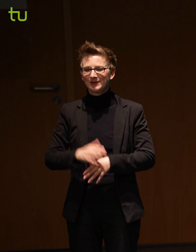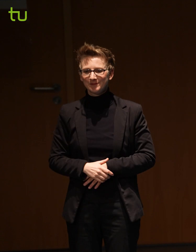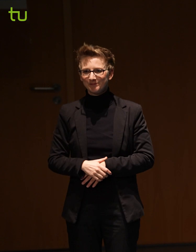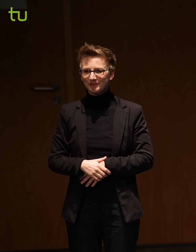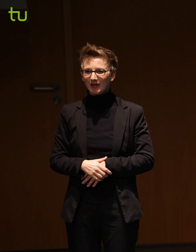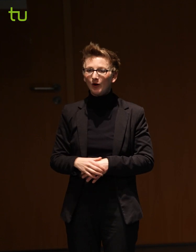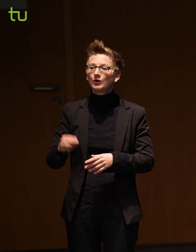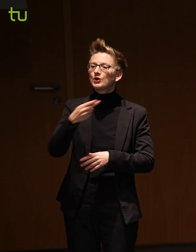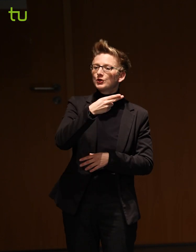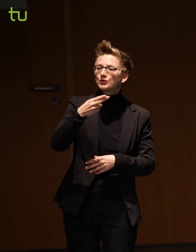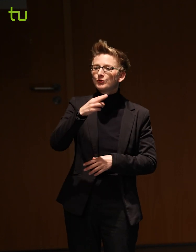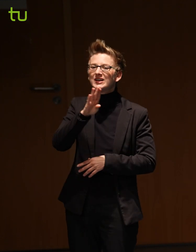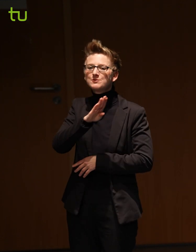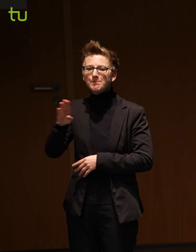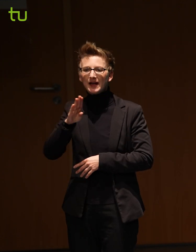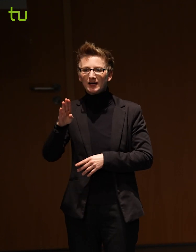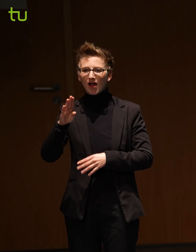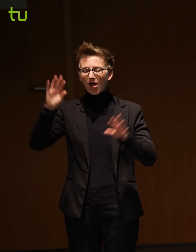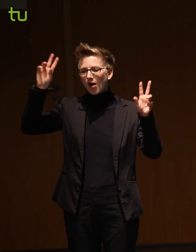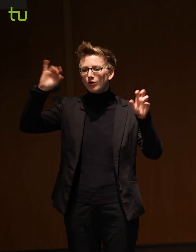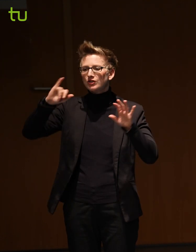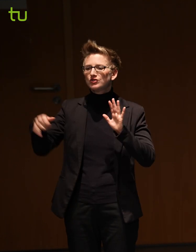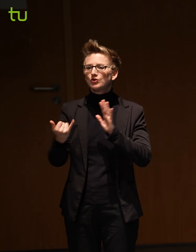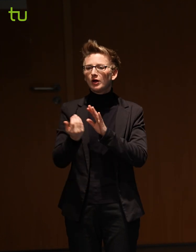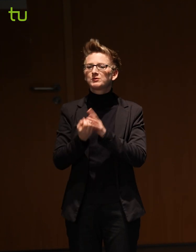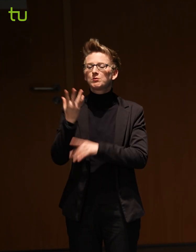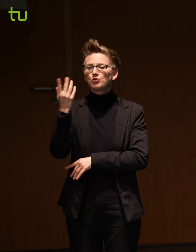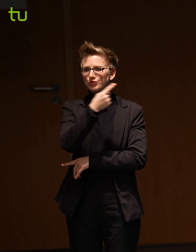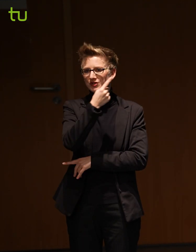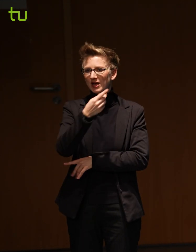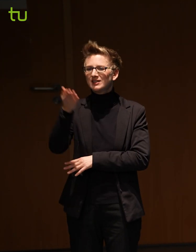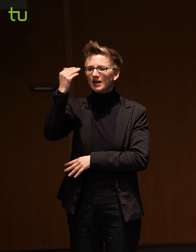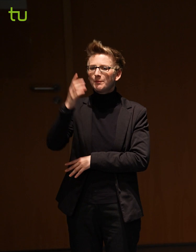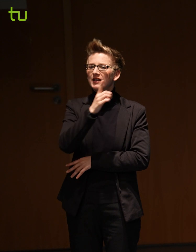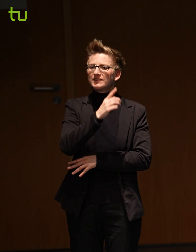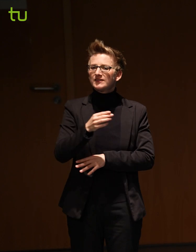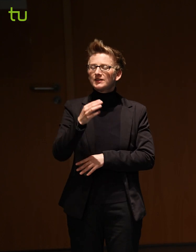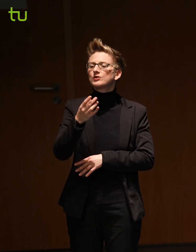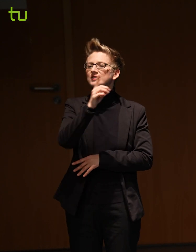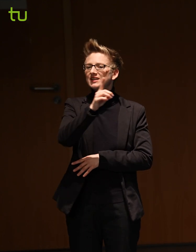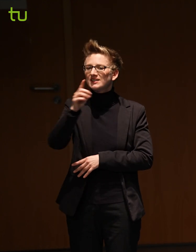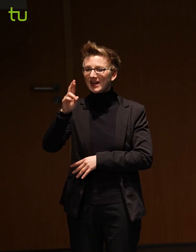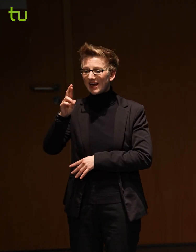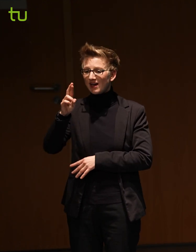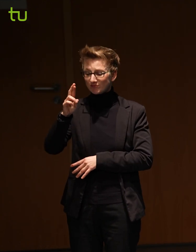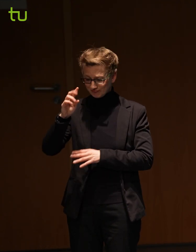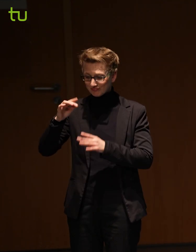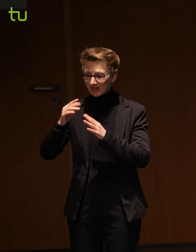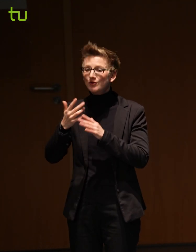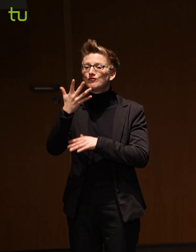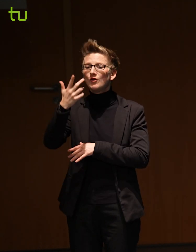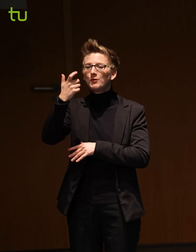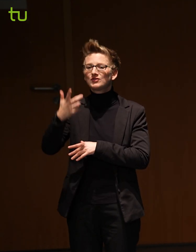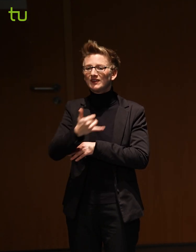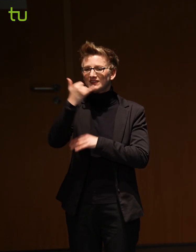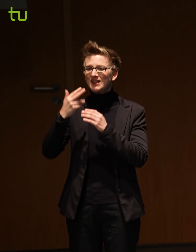Becker, Jakob der Lügner. Einmal 1974 in der DDR, dann ein Vierteljahrhundert später in